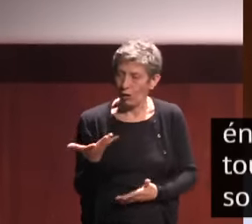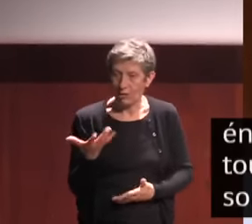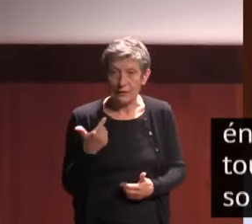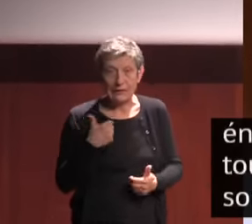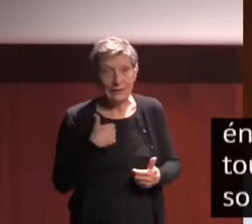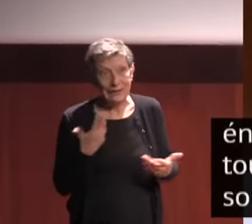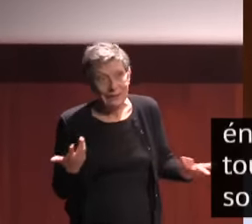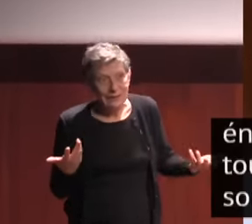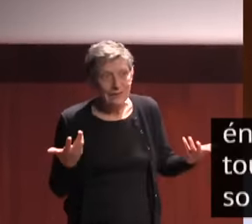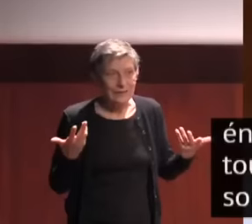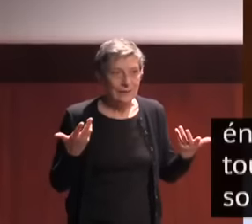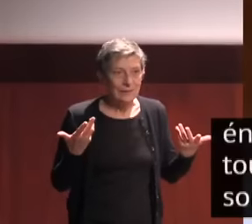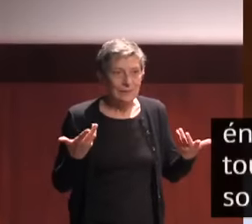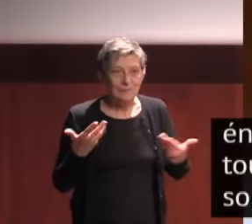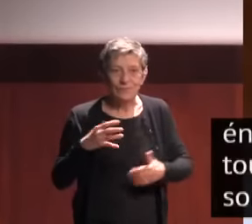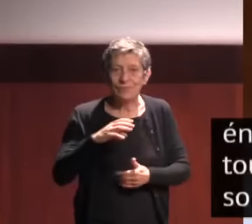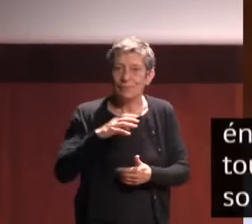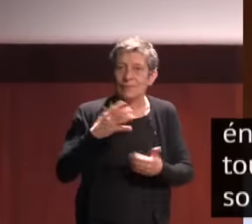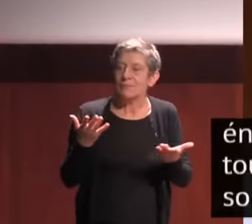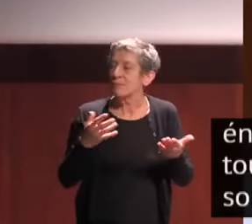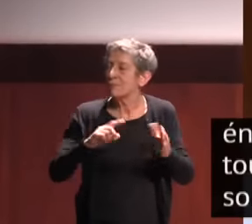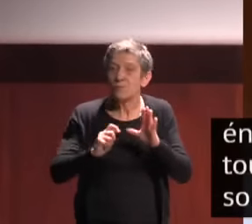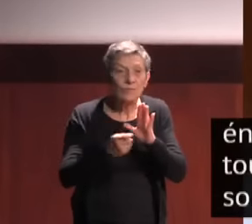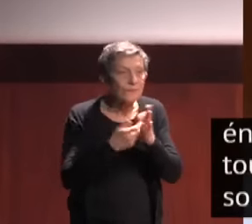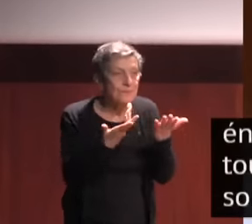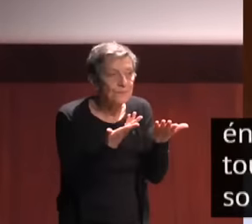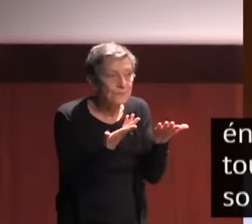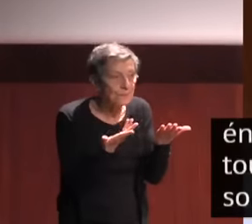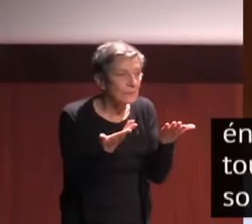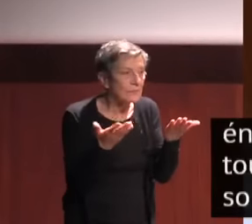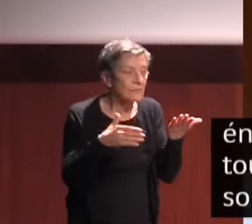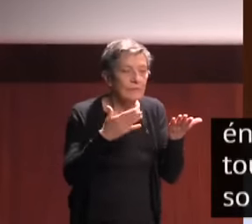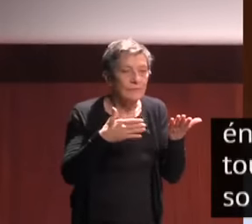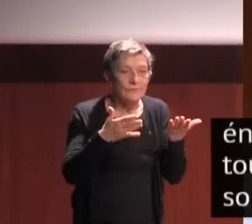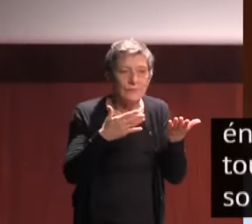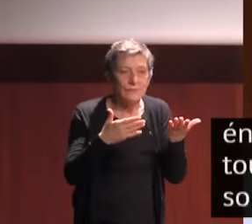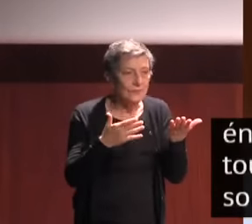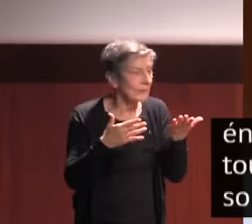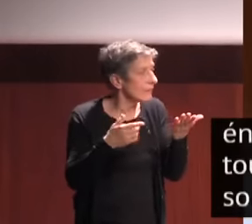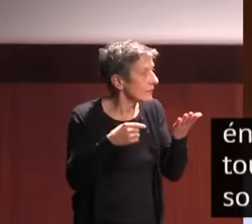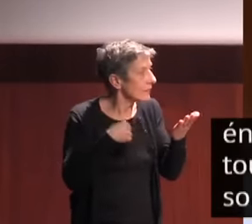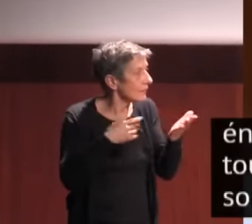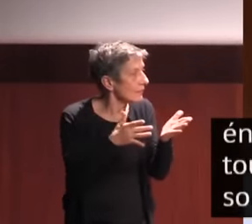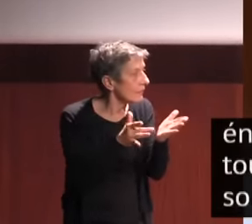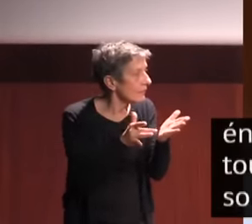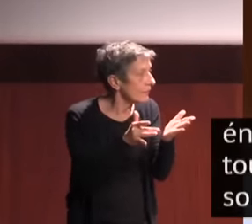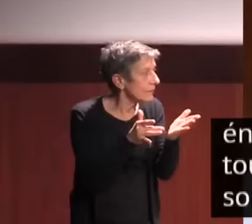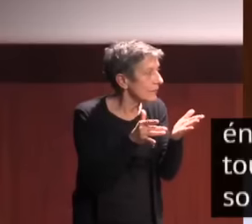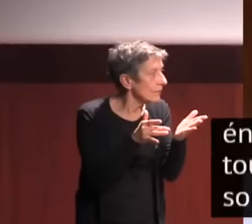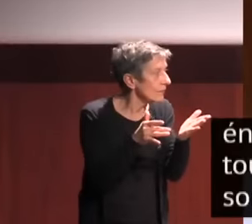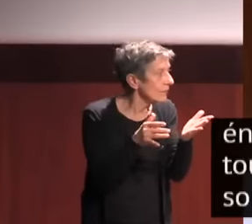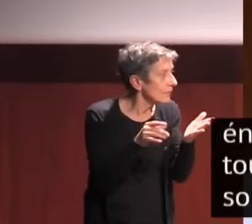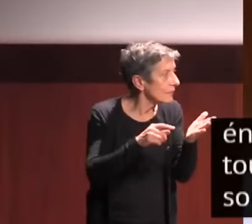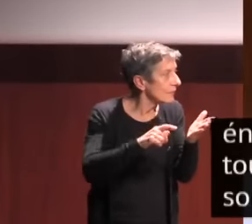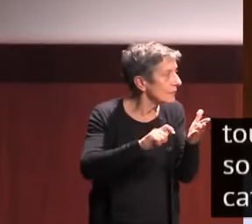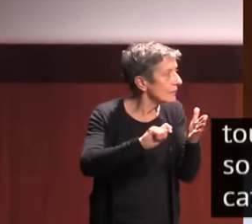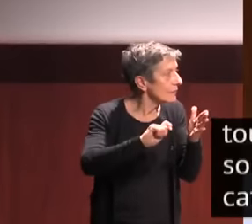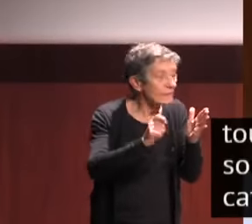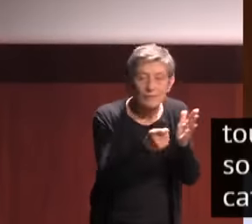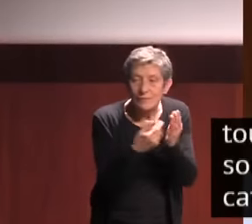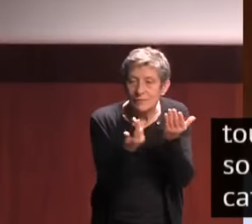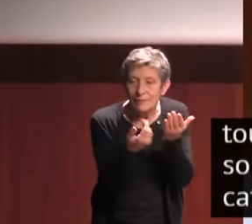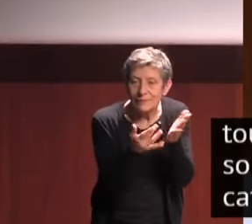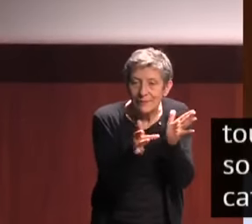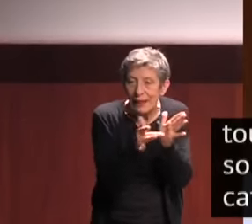mieux, lors du catalogage ou des recollements que je peux faire, donc de l'indexation que je peux